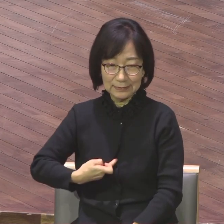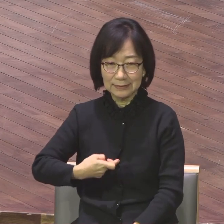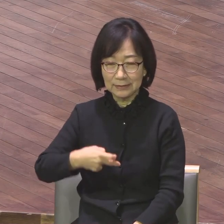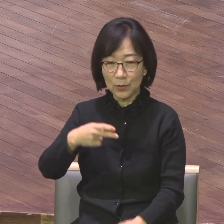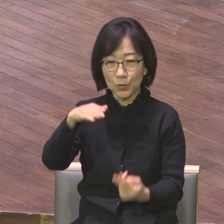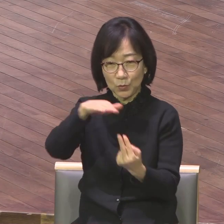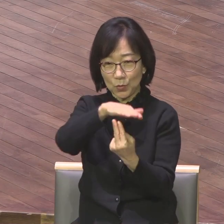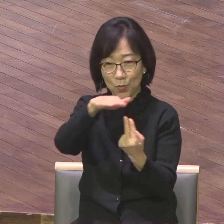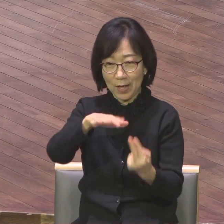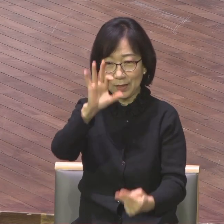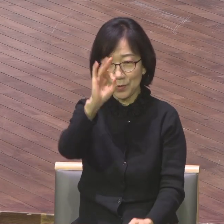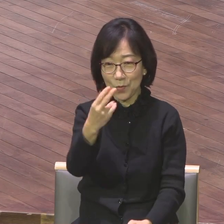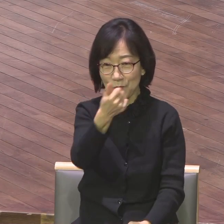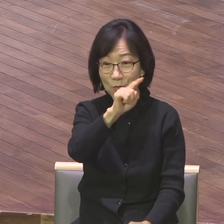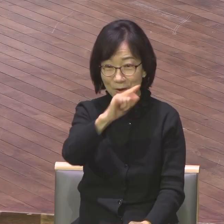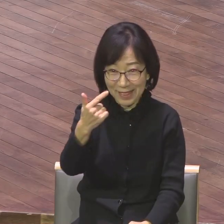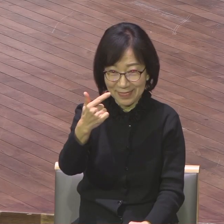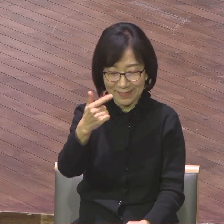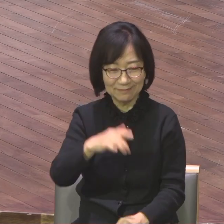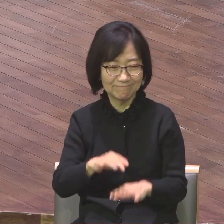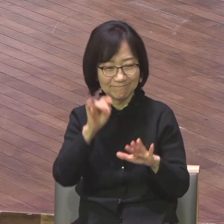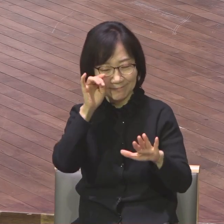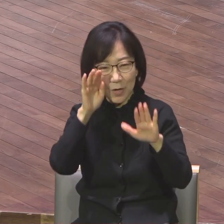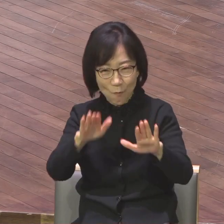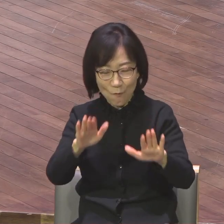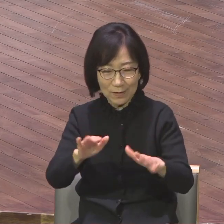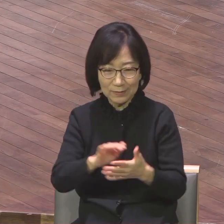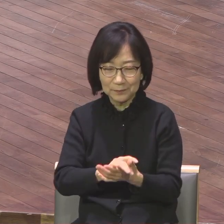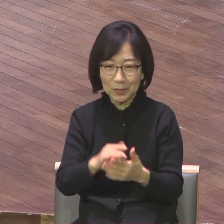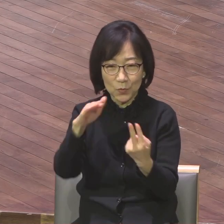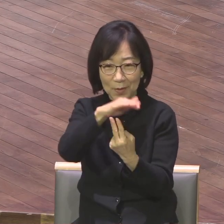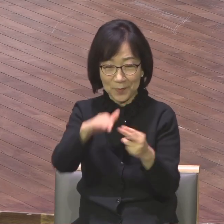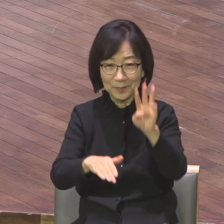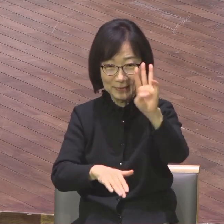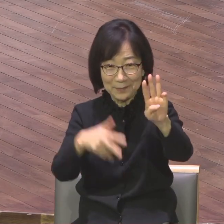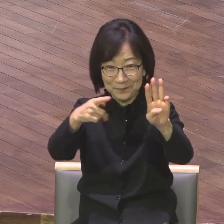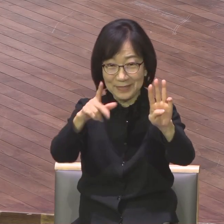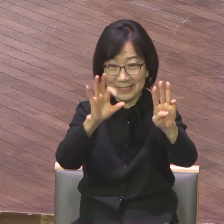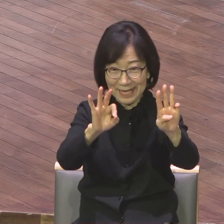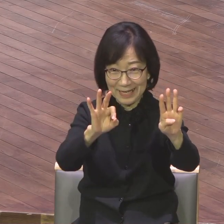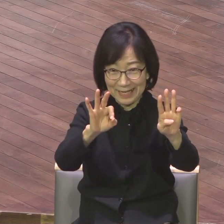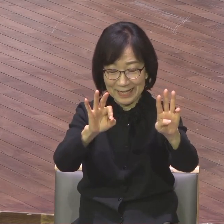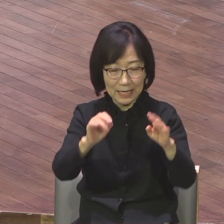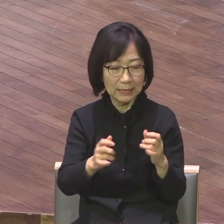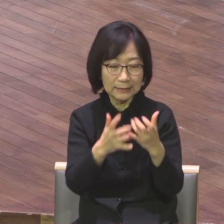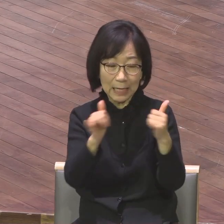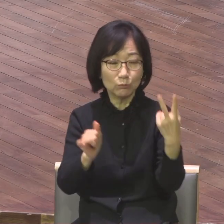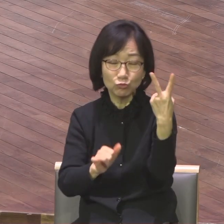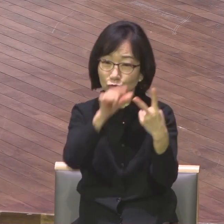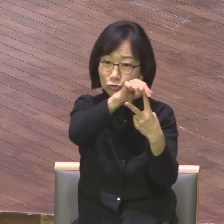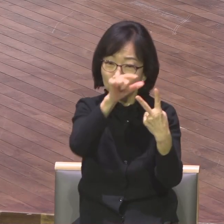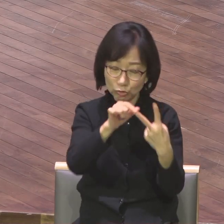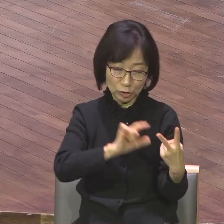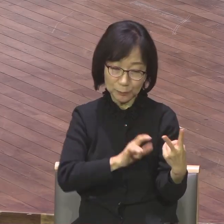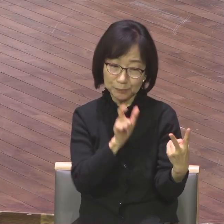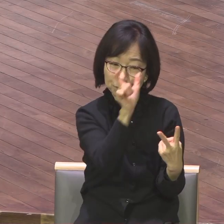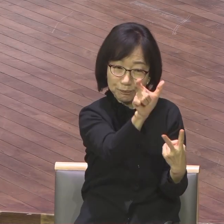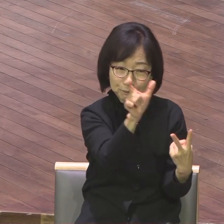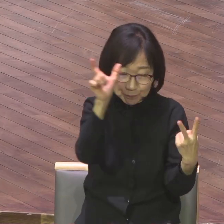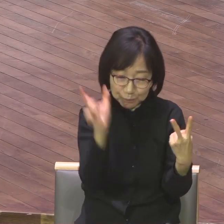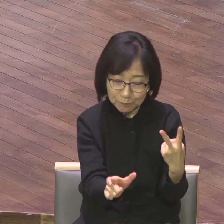이 두 사람을 한 장에 모아놓고 대비시키는 이유가 뭐냐? 자,